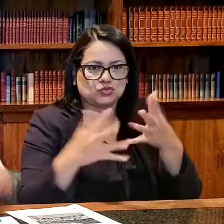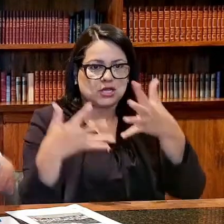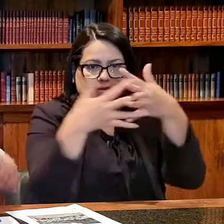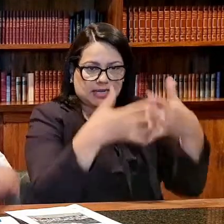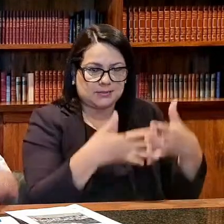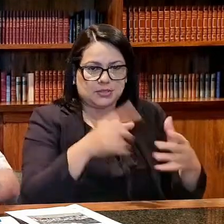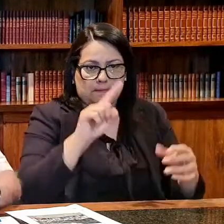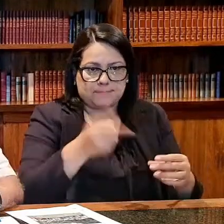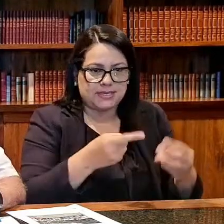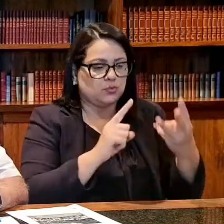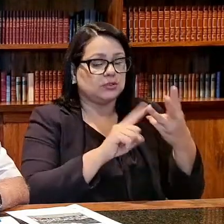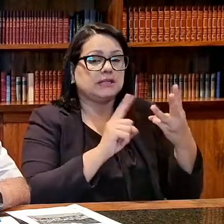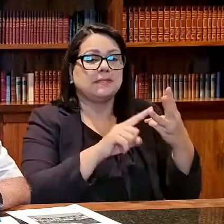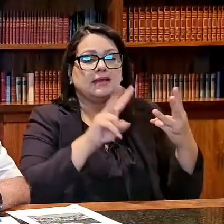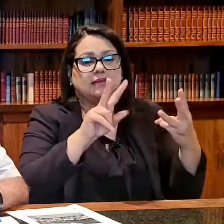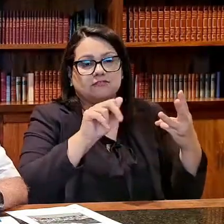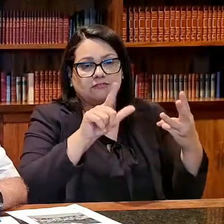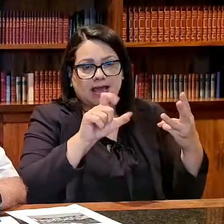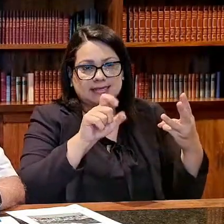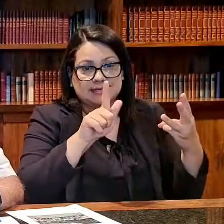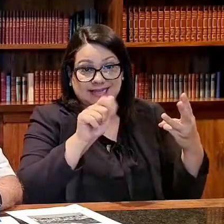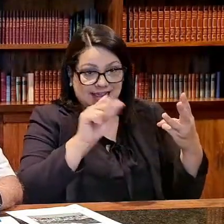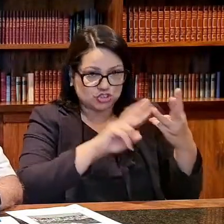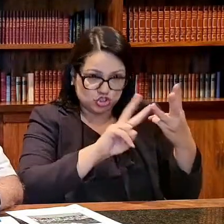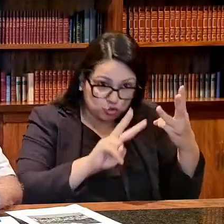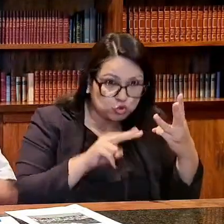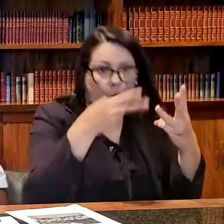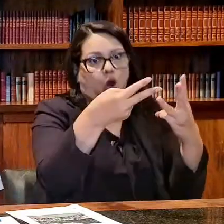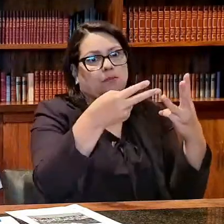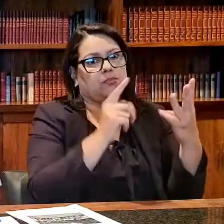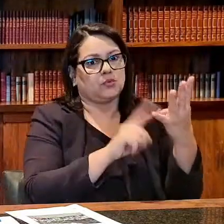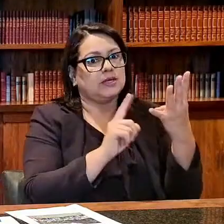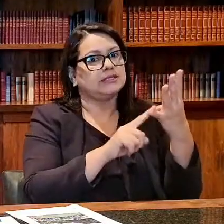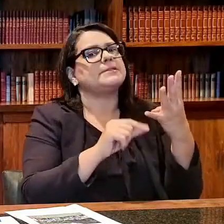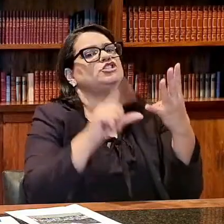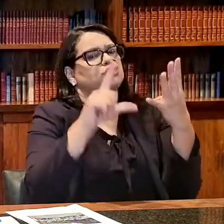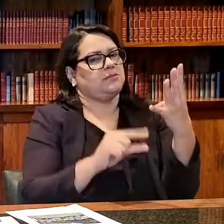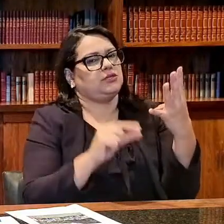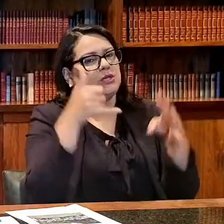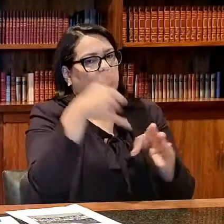Dobrar o Vale Gás e mais redução de impostos nos combustíveis.